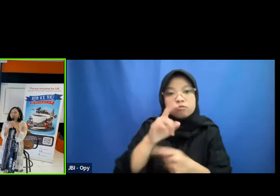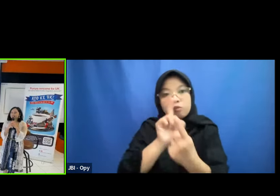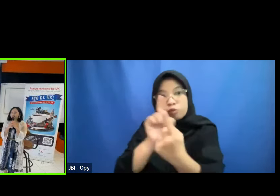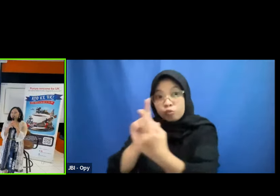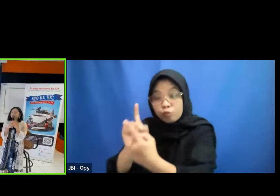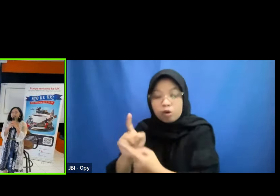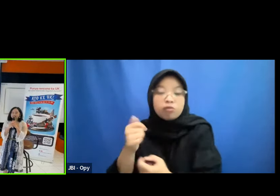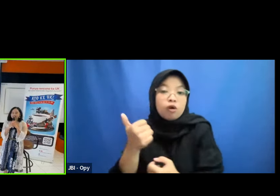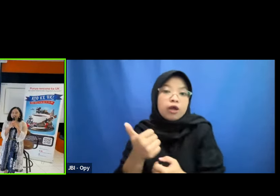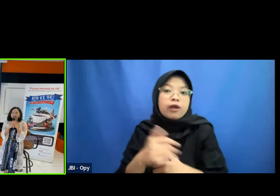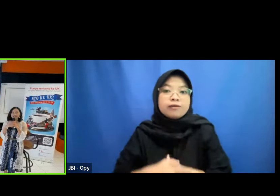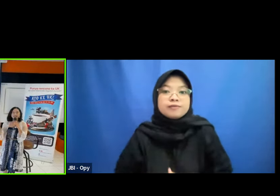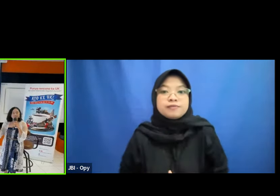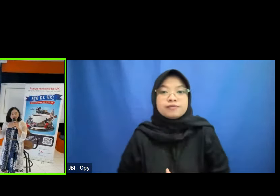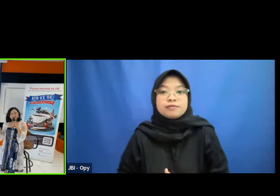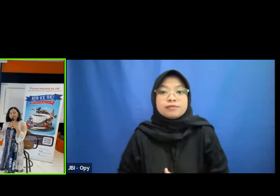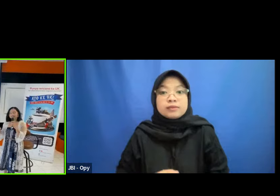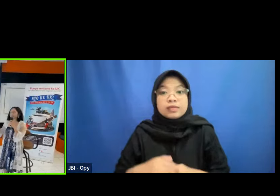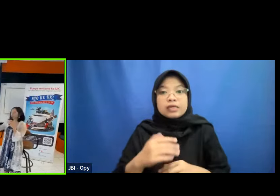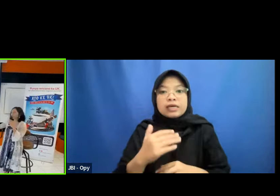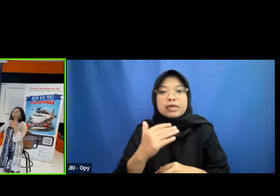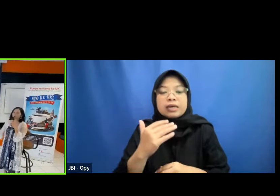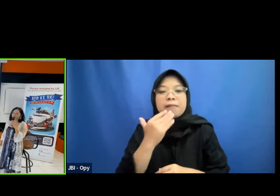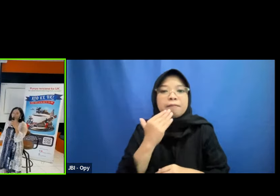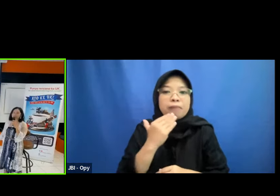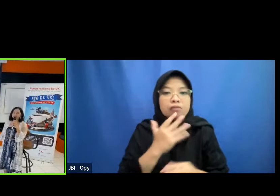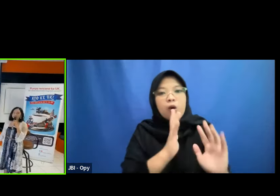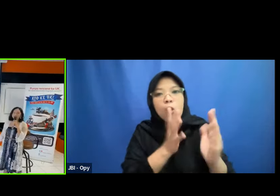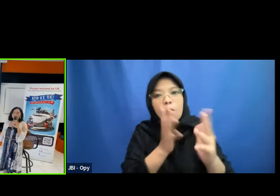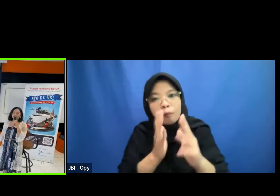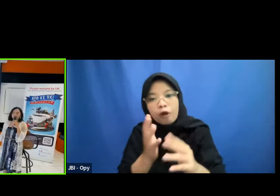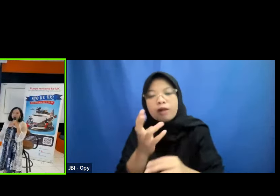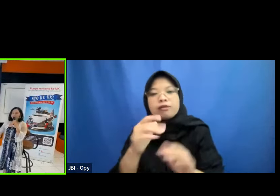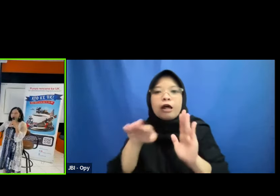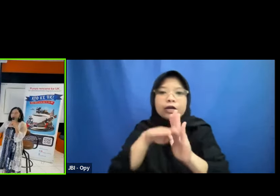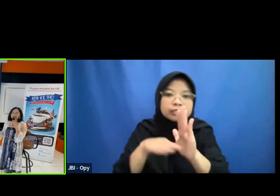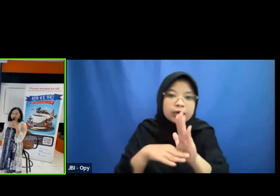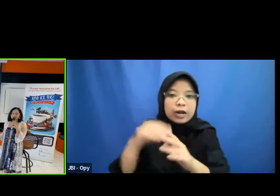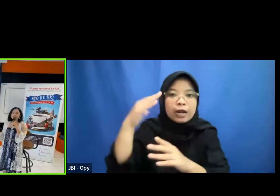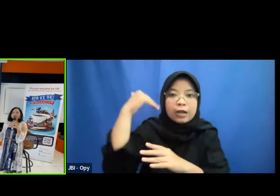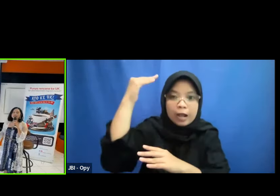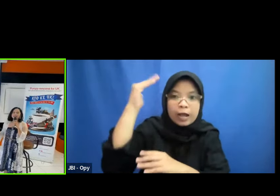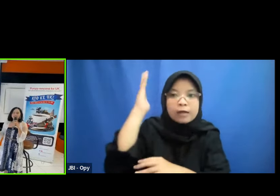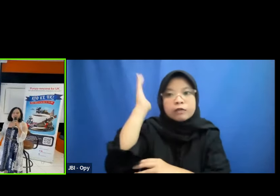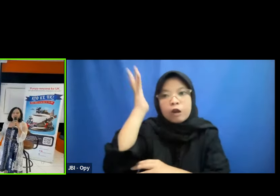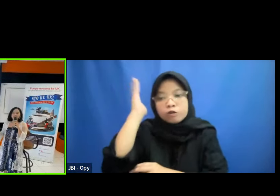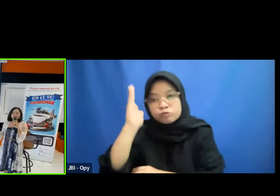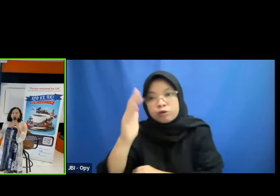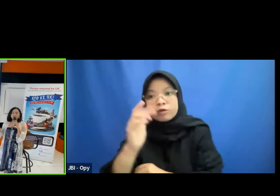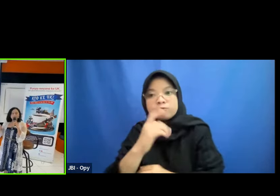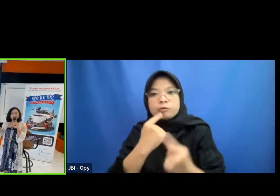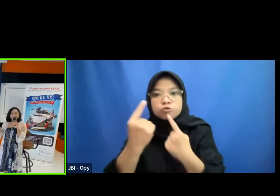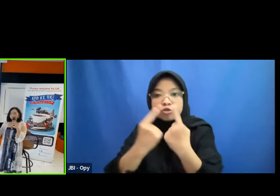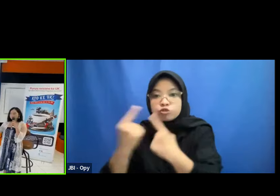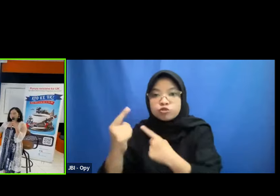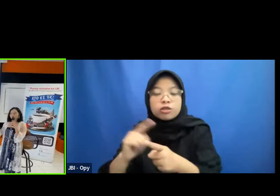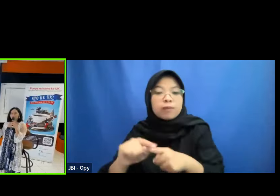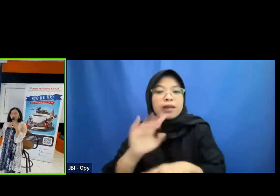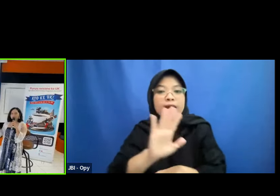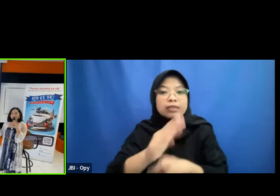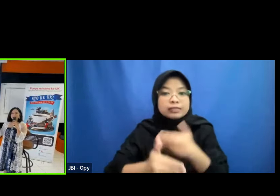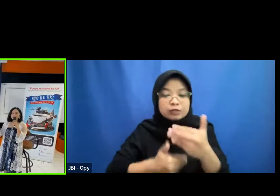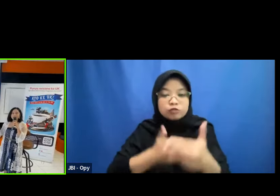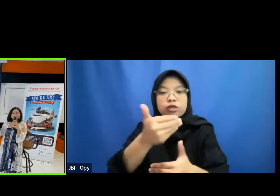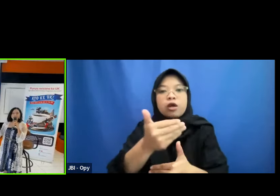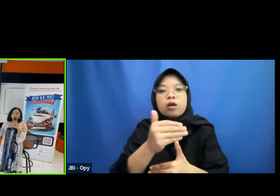nah eh Hari ini acaranya simpel kita akan ngobrol-ngobrol sama kakak-kakak pembicara tapi acara utamanya nanti setelah kita